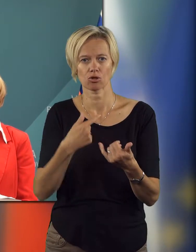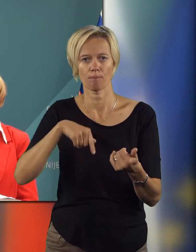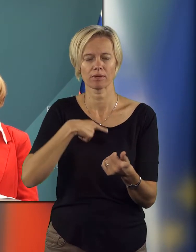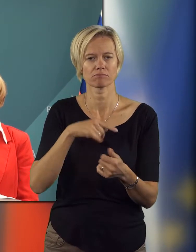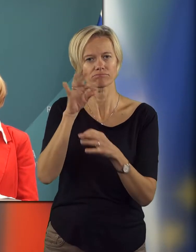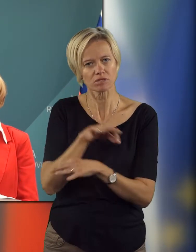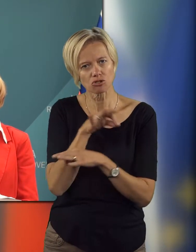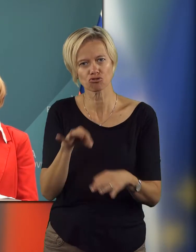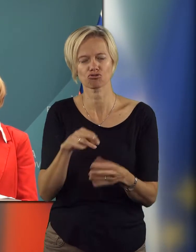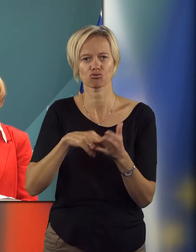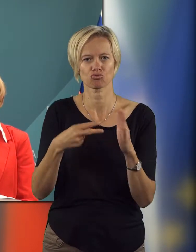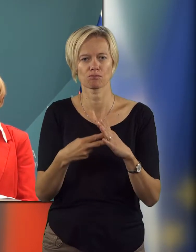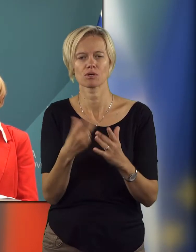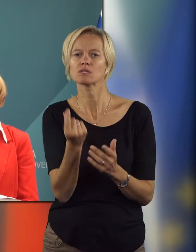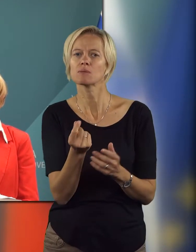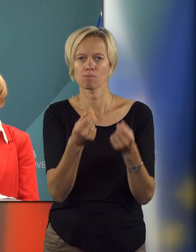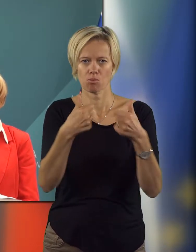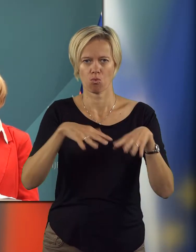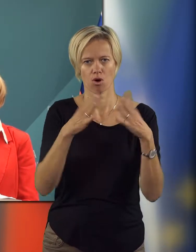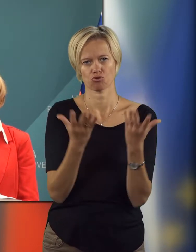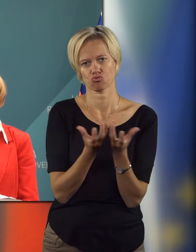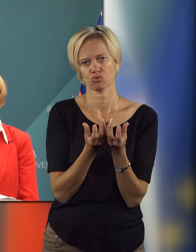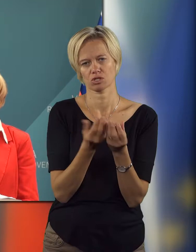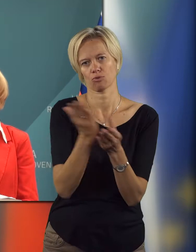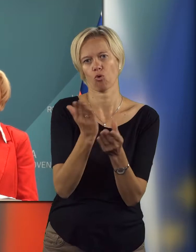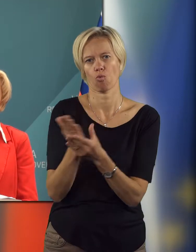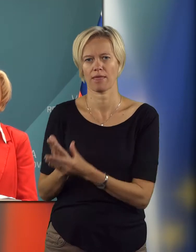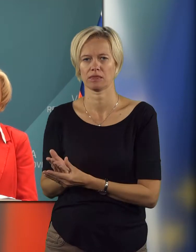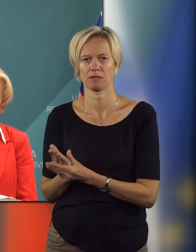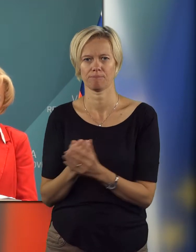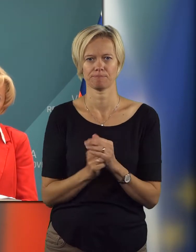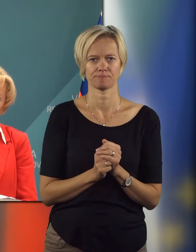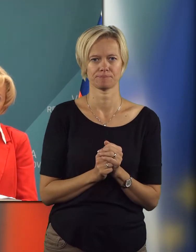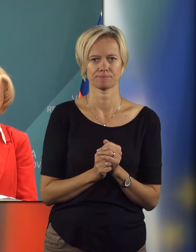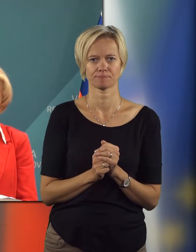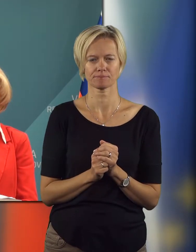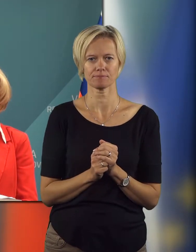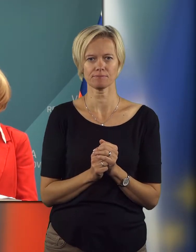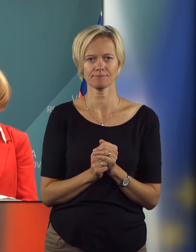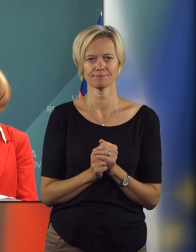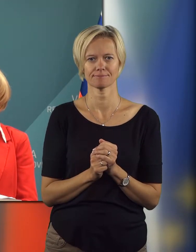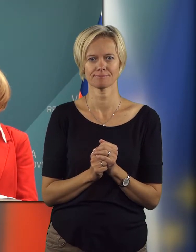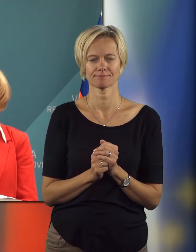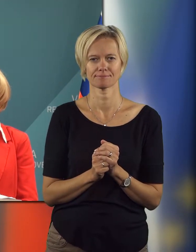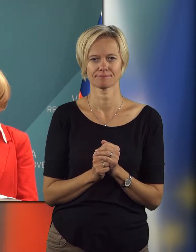vsako leto začrtujemo tudi z proračunskimi dokumenti.